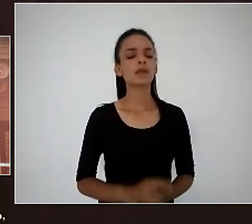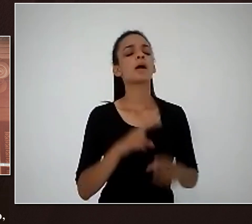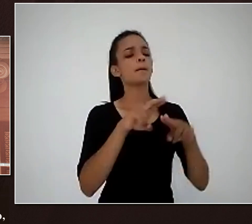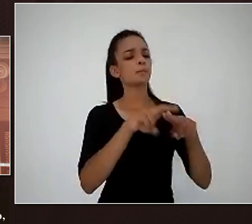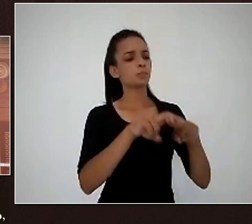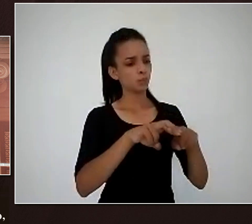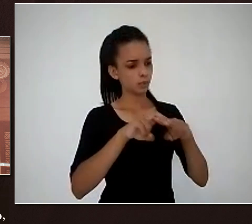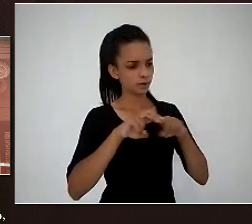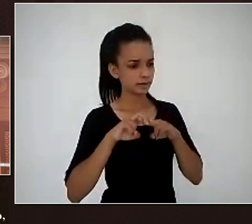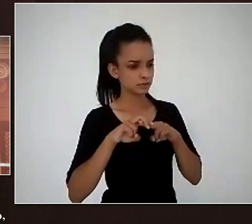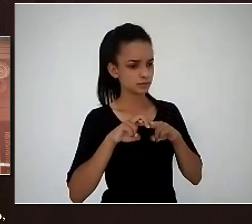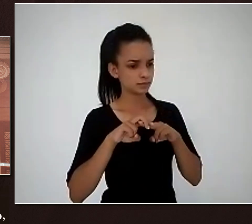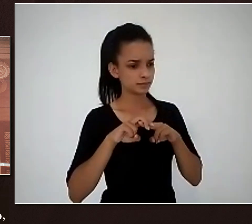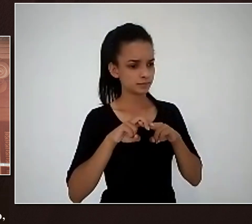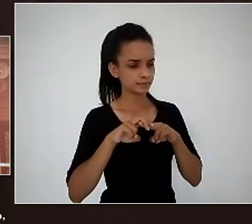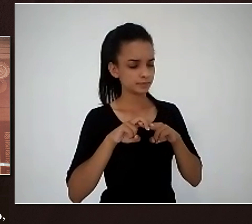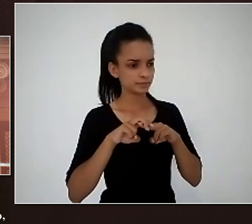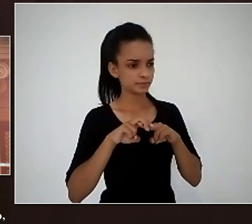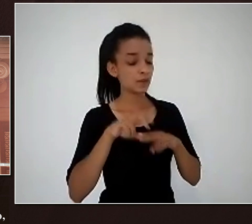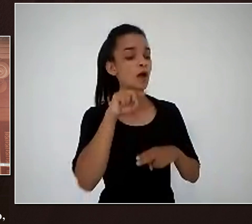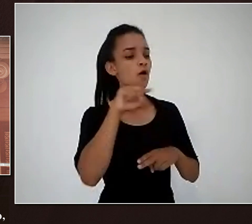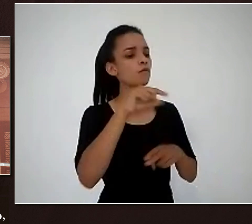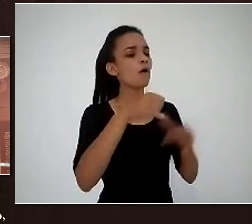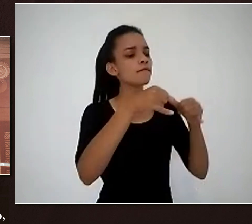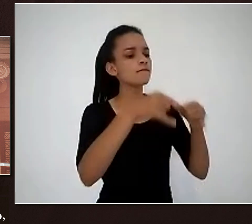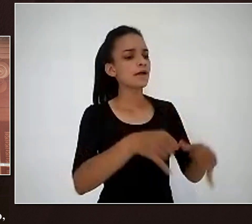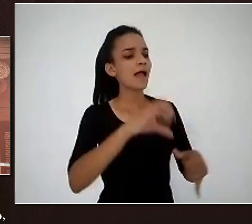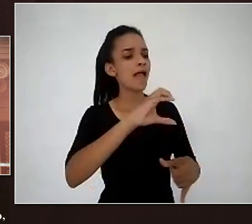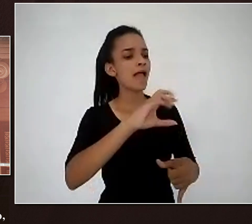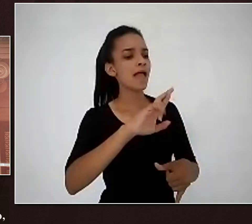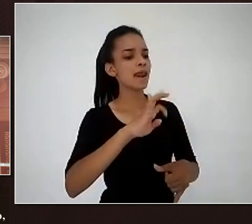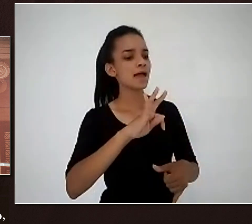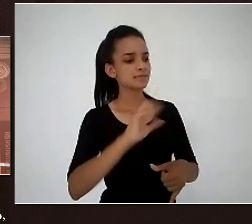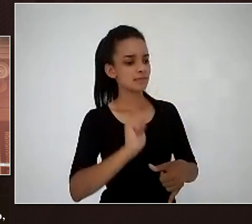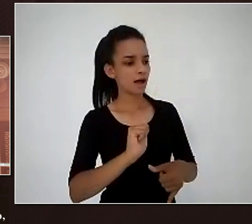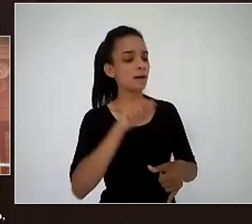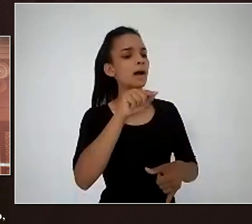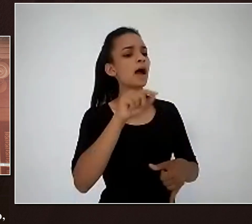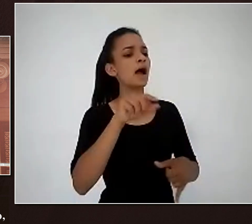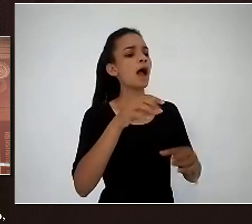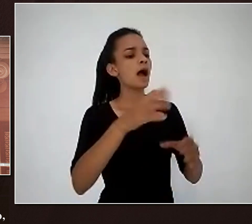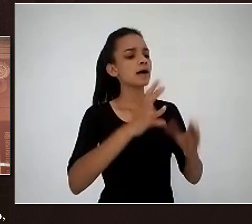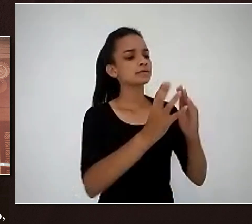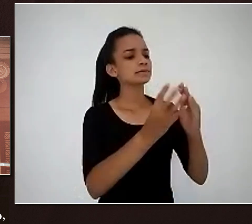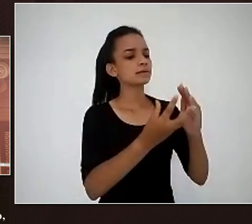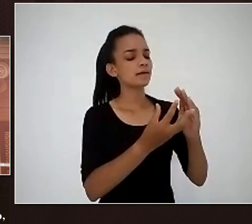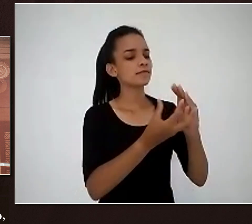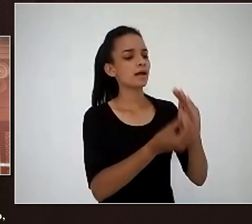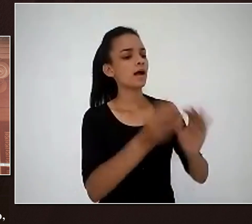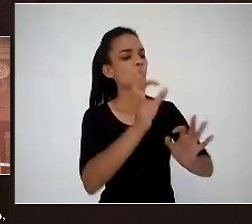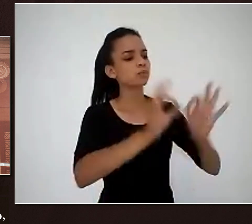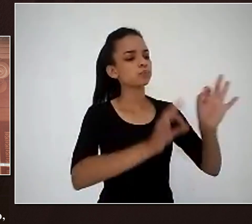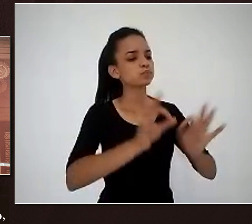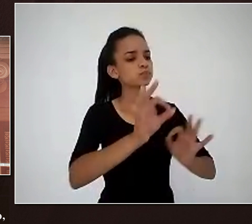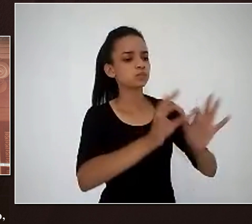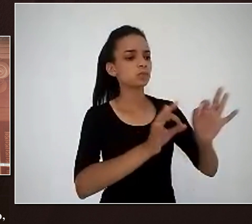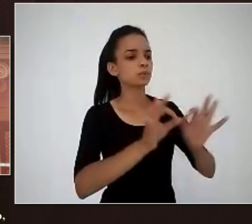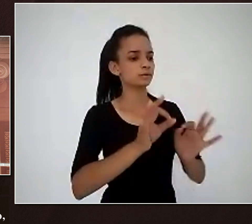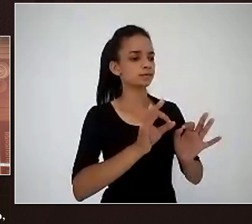te deixei em Creta para que pusesses em ordem as coisas restantes, bem como em cada